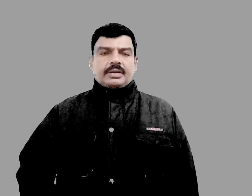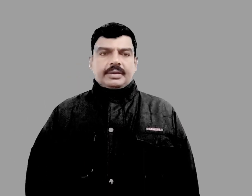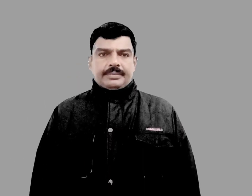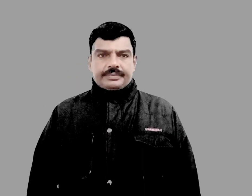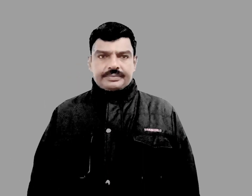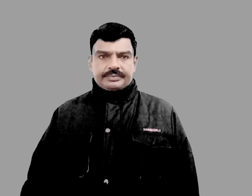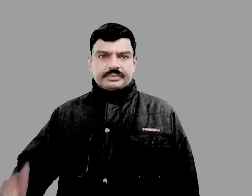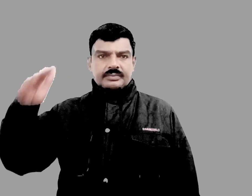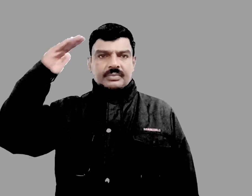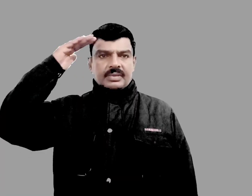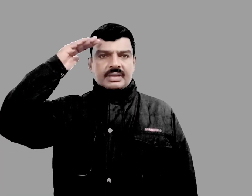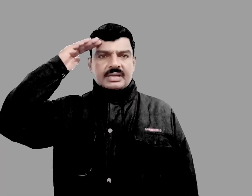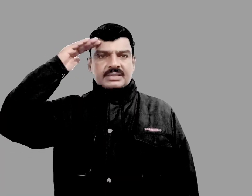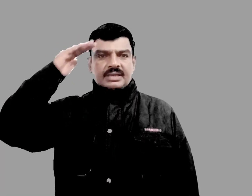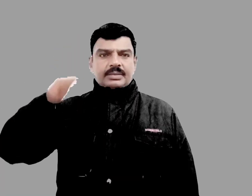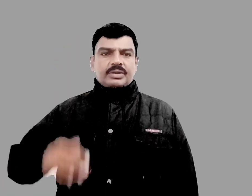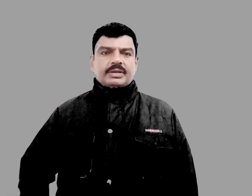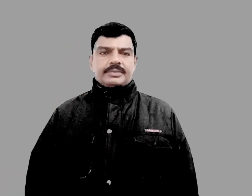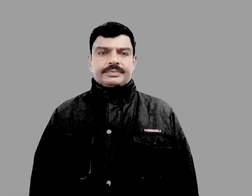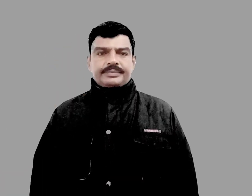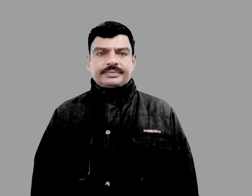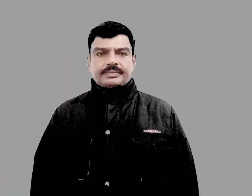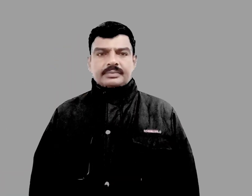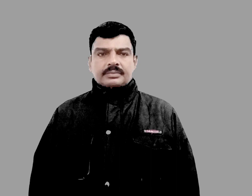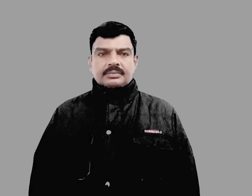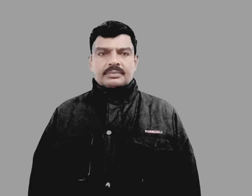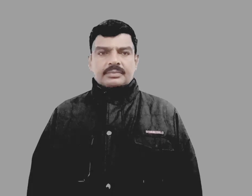बिस्मिल्लाहिर्रहमानिर्रहीम। अस्सलाम वालेकुम।